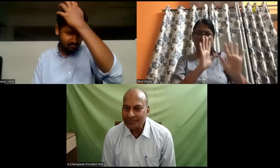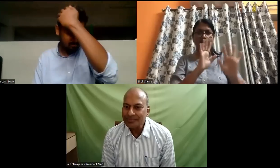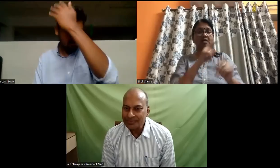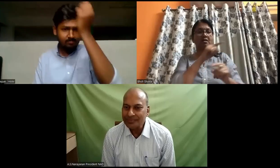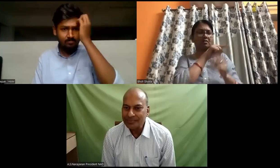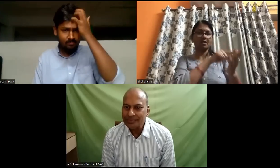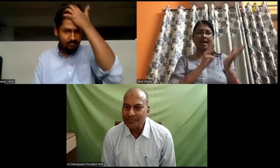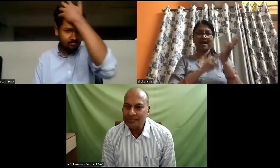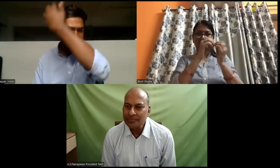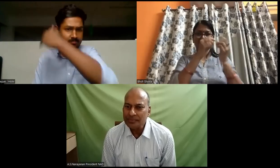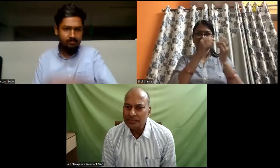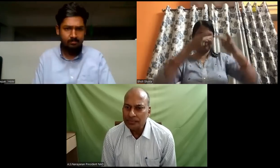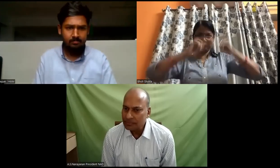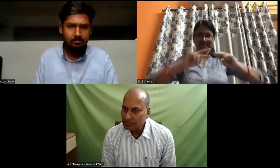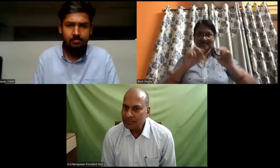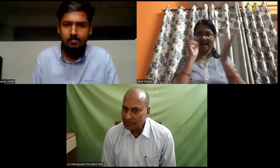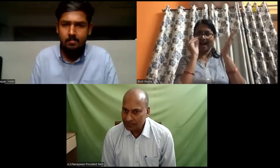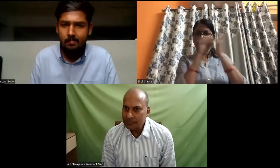यार माशाल्लाह।